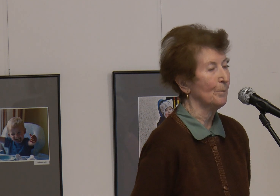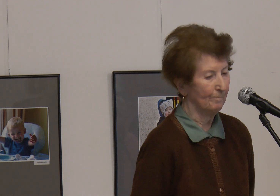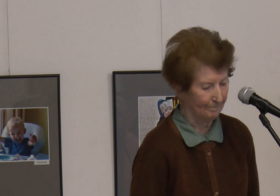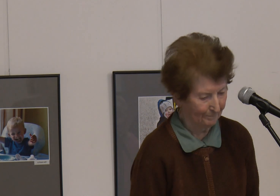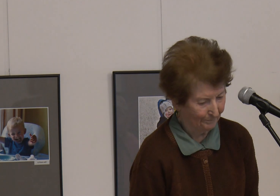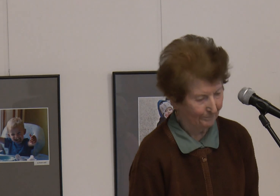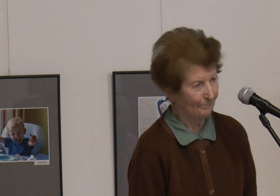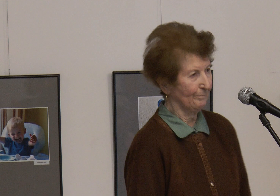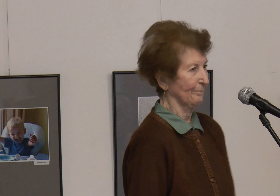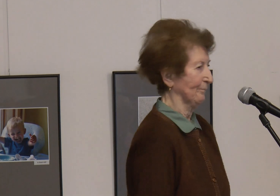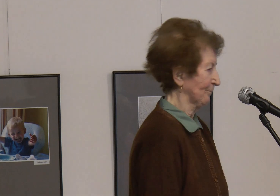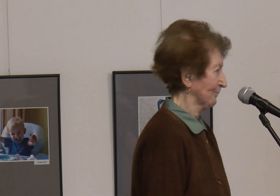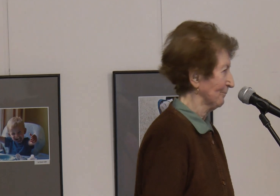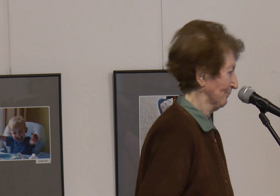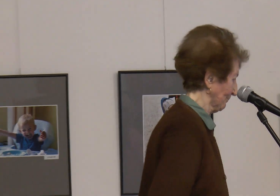1982.